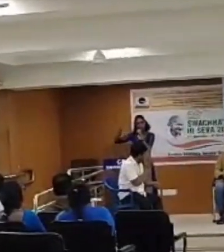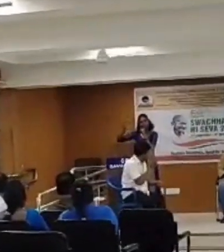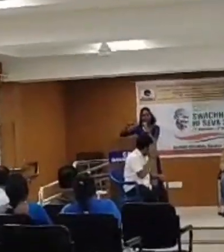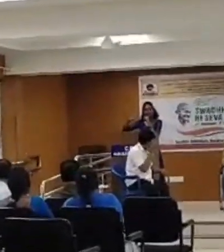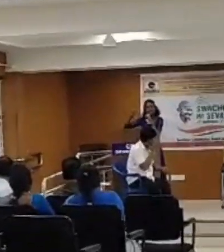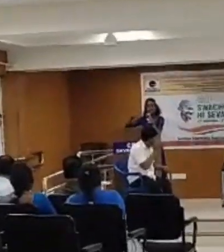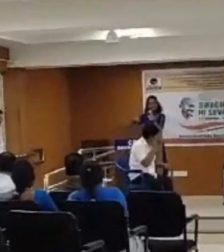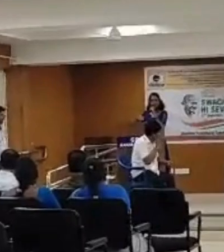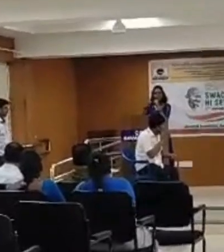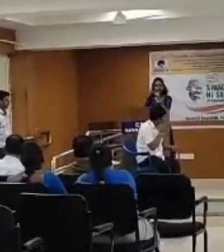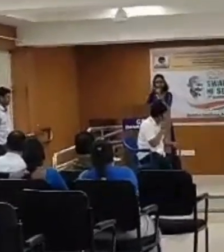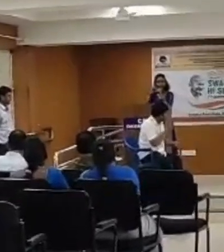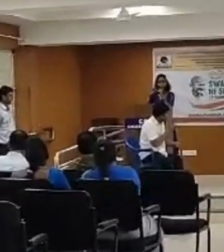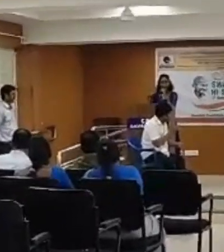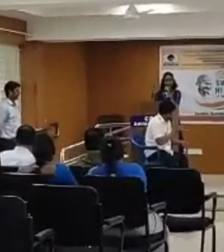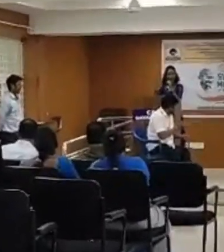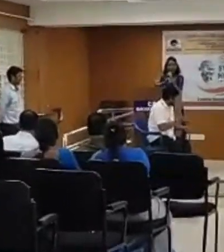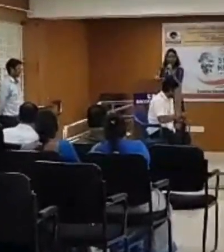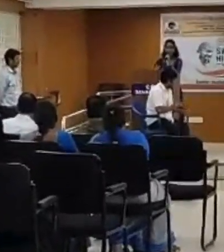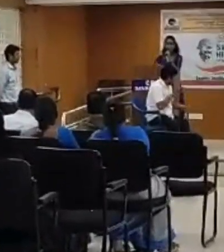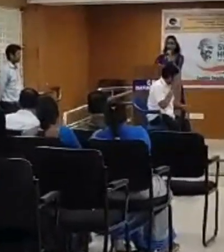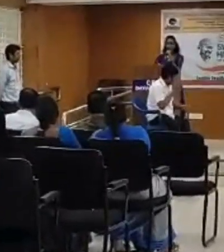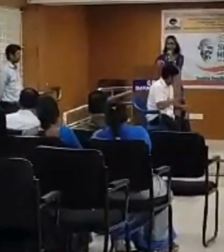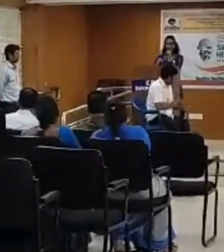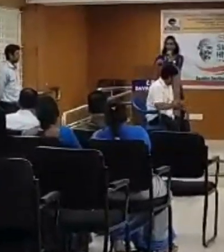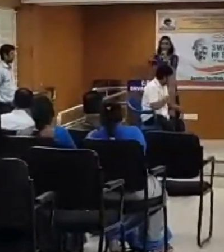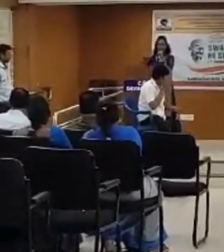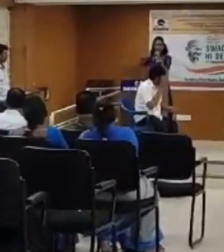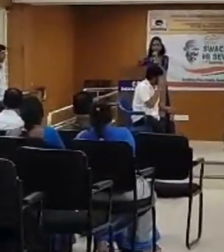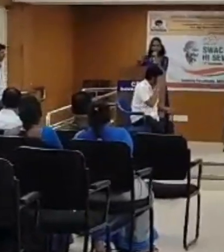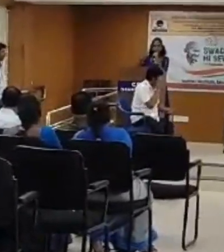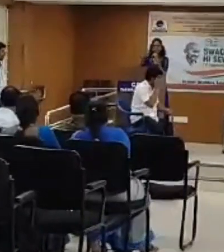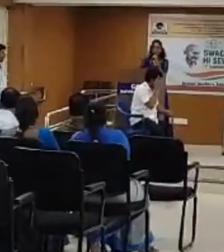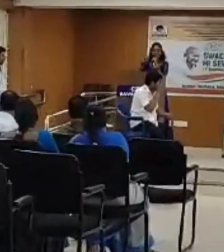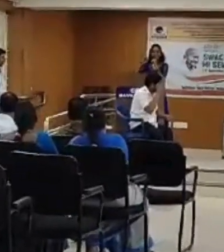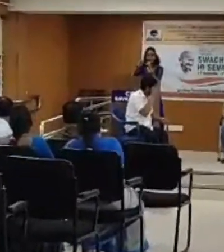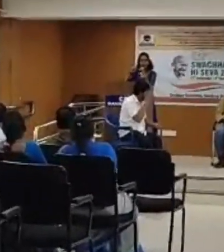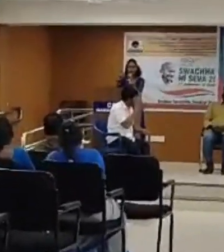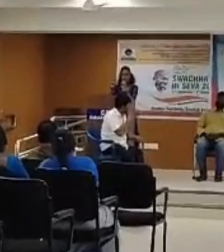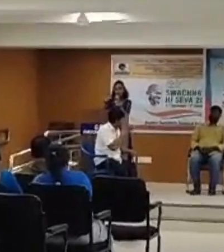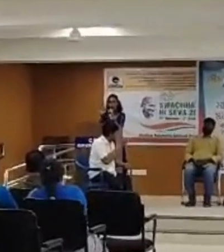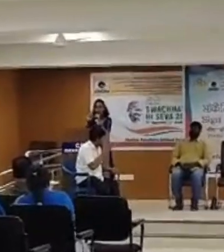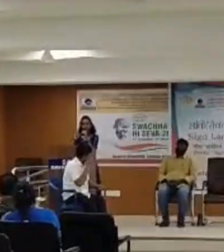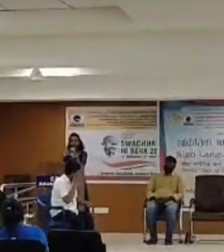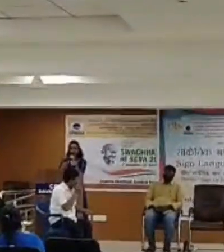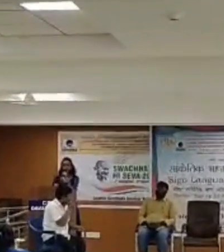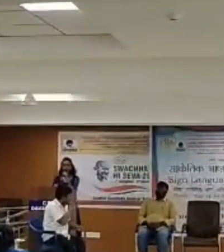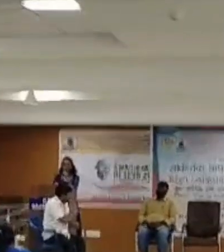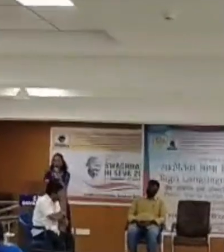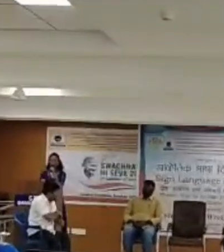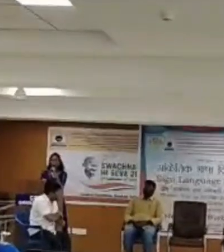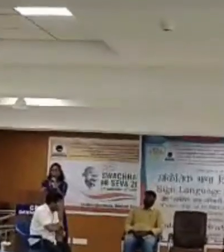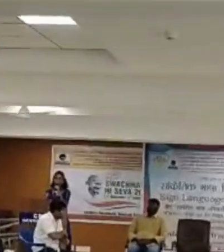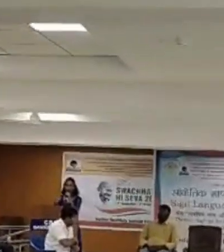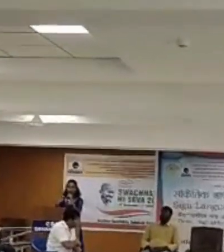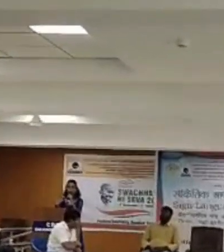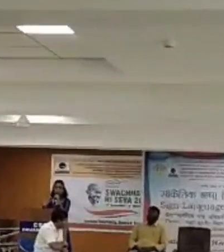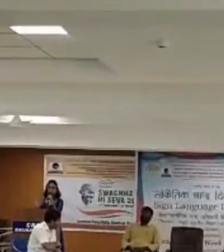ಕಂಟಿನ್ಯೂ ಬರ್ತಾ ಇತ್ತು. ನನಗೆ ಕಿವಿ ನಮ್ಮ ಮನೆಗೆ ಯಾರಿಗೂ ಡೌಟ್ ಬರ್ಲಿಲ್ಲ. ನಾನು ಟ್ಯೂಷನ್ಗೆ ಹೋದ್ಮೇಲೆ ಯಾಕೋ ನಮ್ಮ ಮಮ್ಮಿ ಒಂದ್ ಡೇ ಏನ್